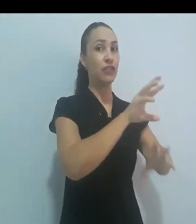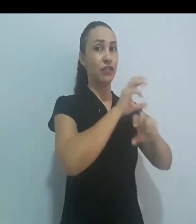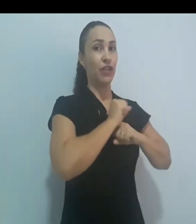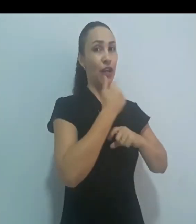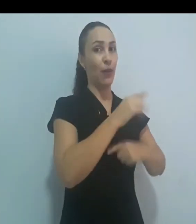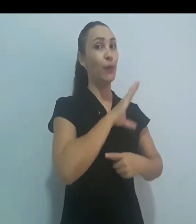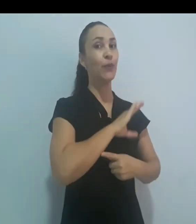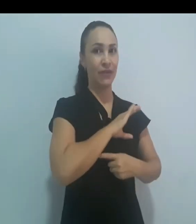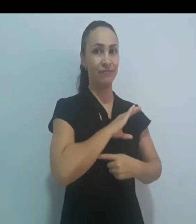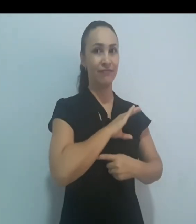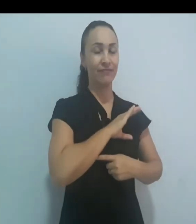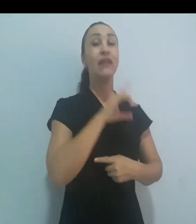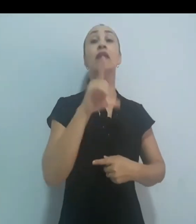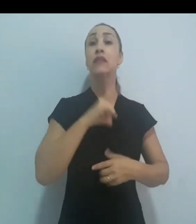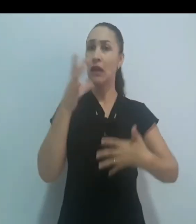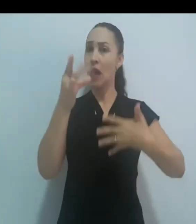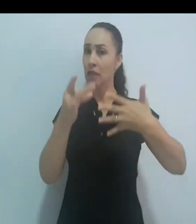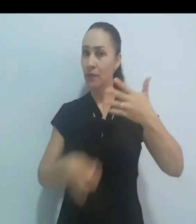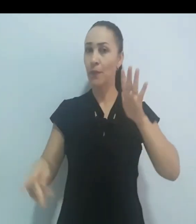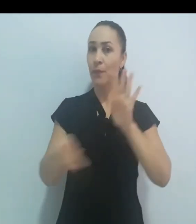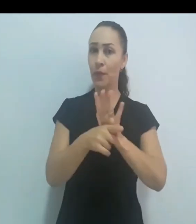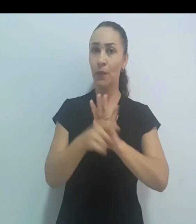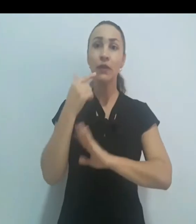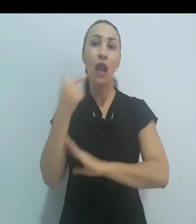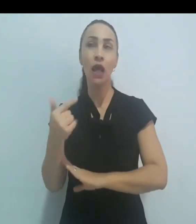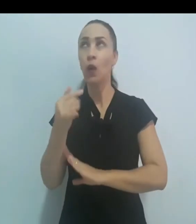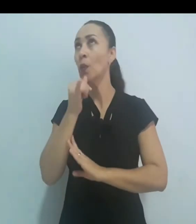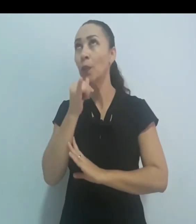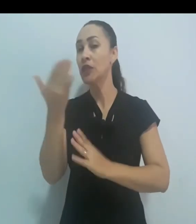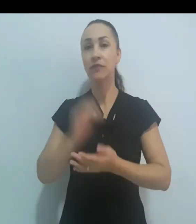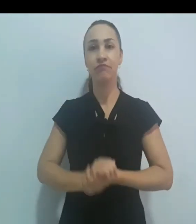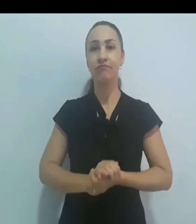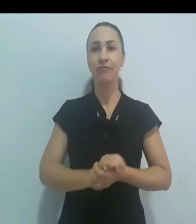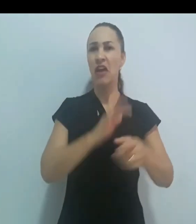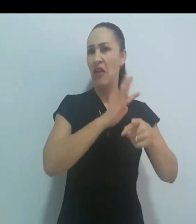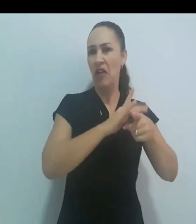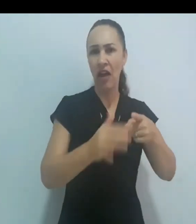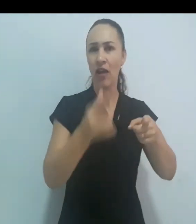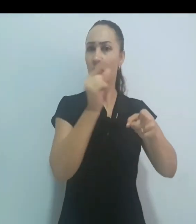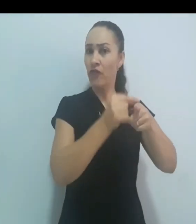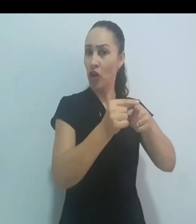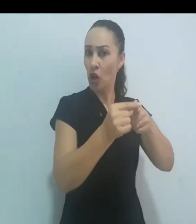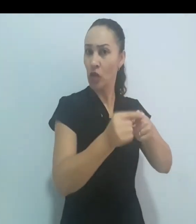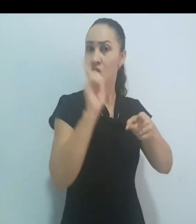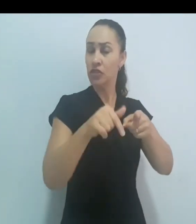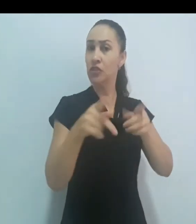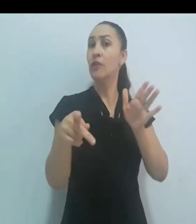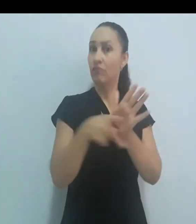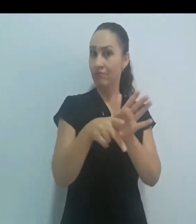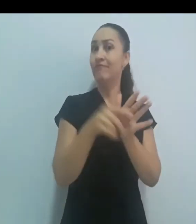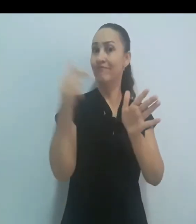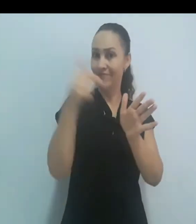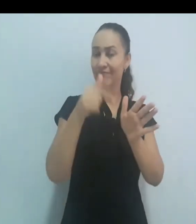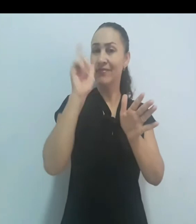portuguesa aprendida por ouvinte, porque existem aspectos da língua, por exemplo, as questões de fonética e fonologia,